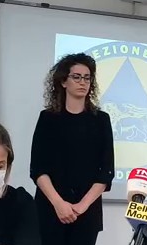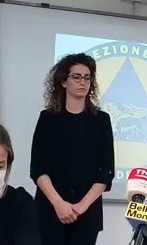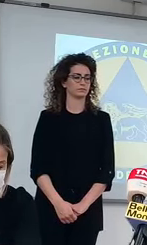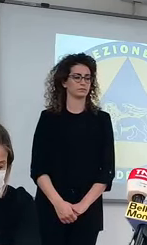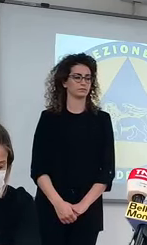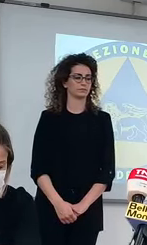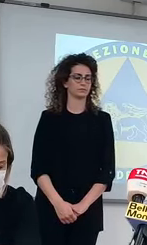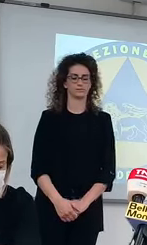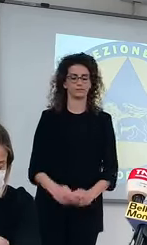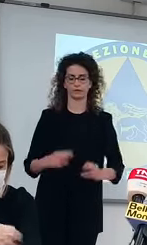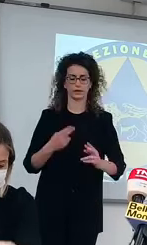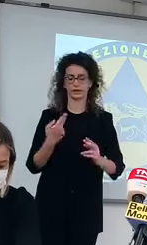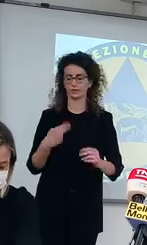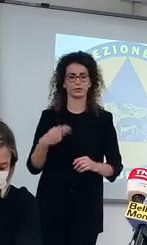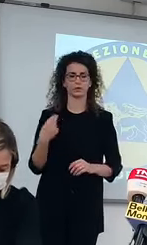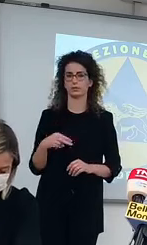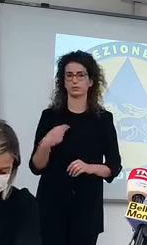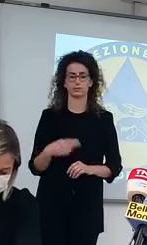Non la trovo.